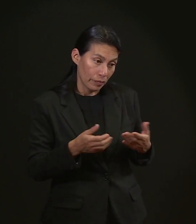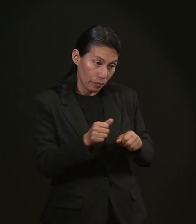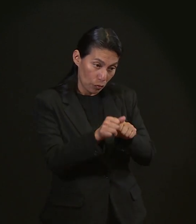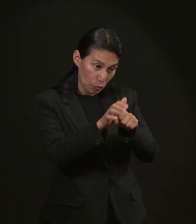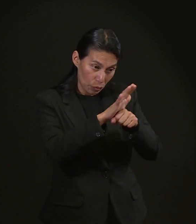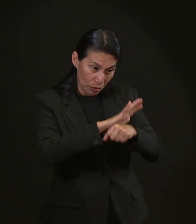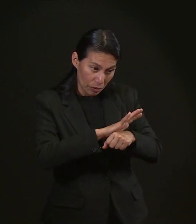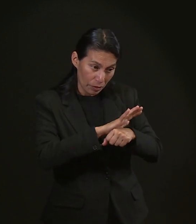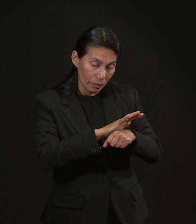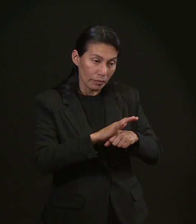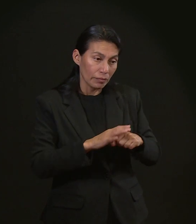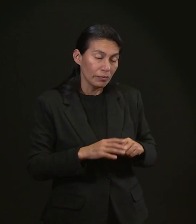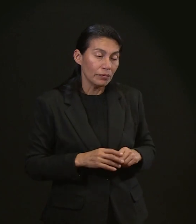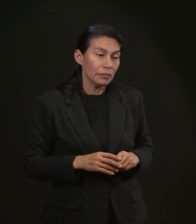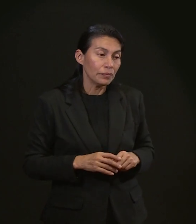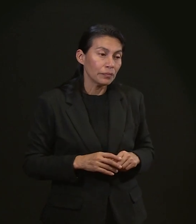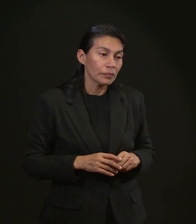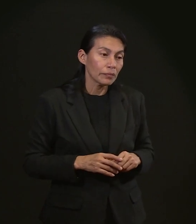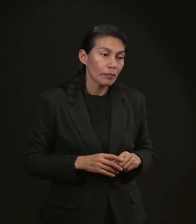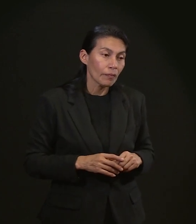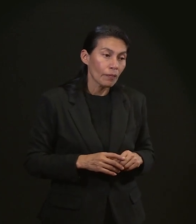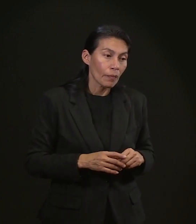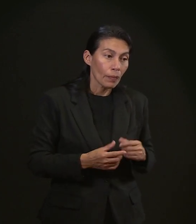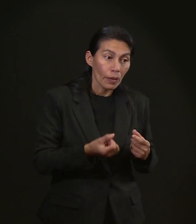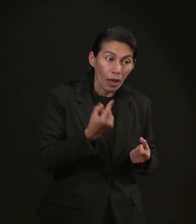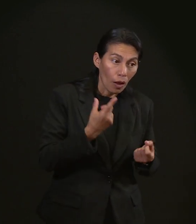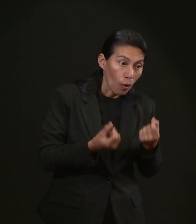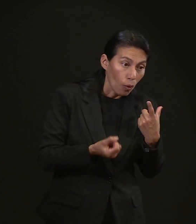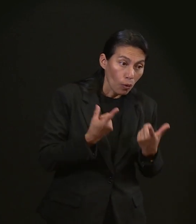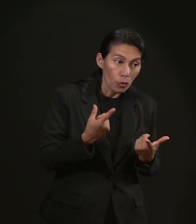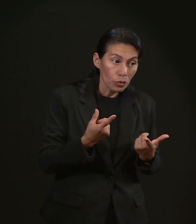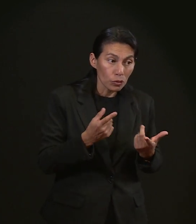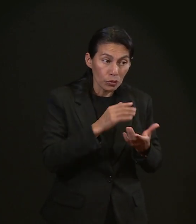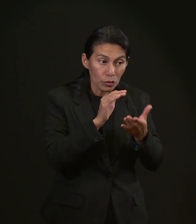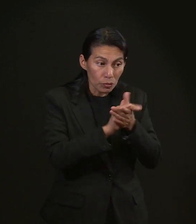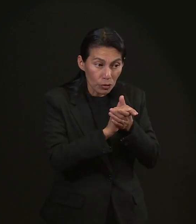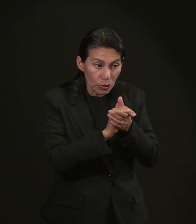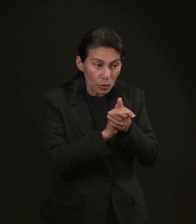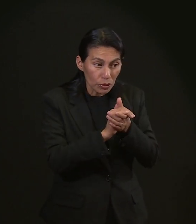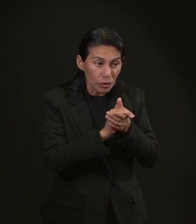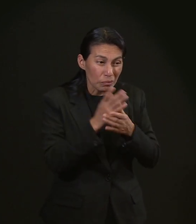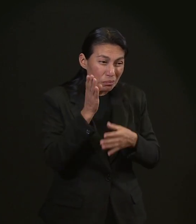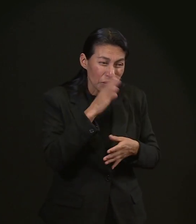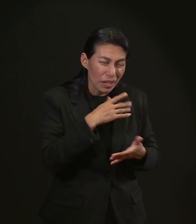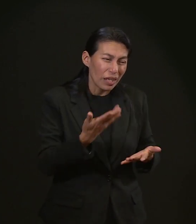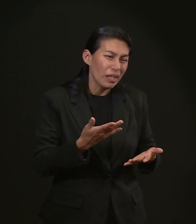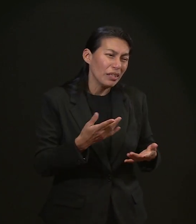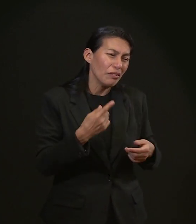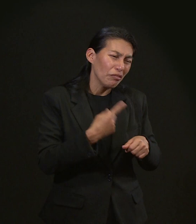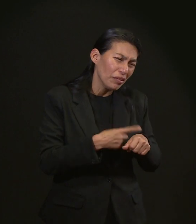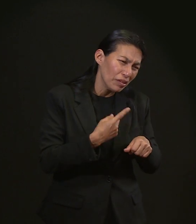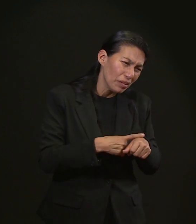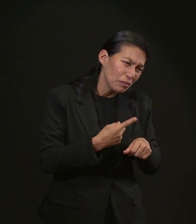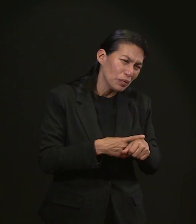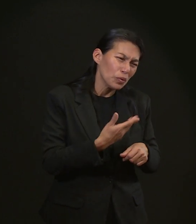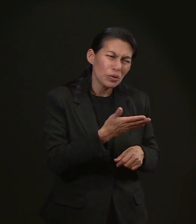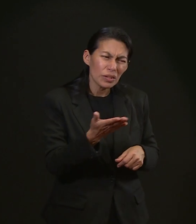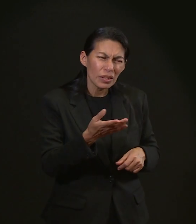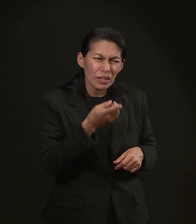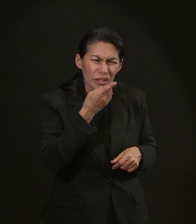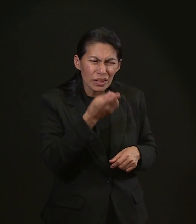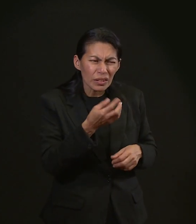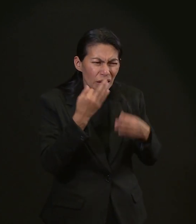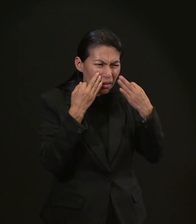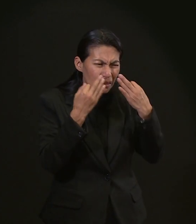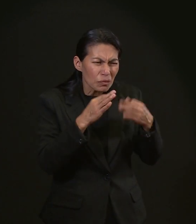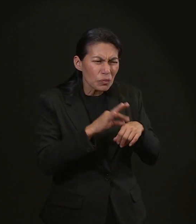estamos todavía en la pandemia pues algunos matrimonios vemos nos vimos afectados si así como